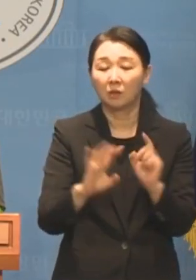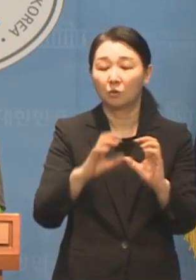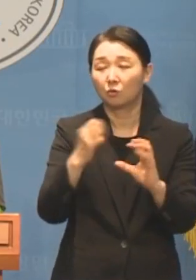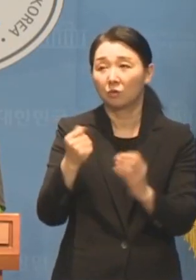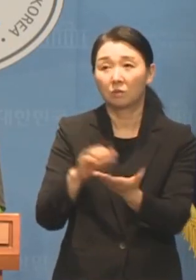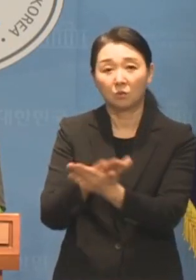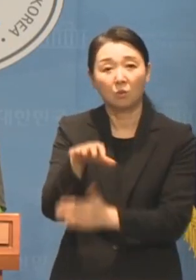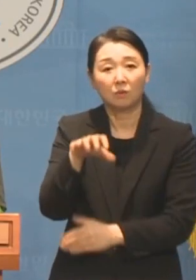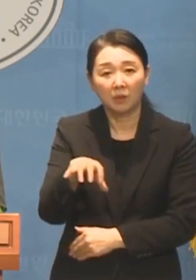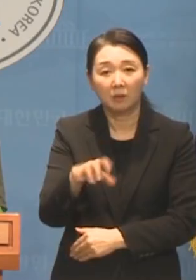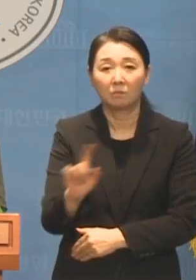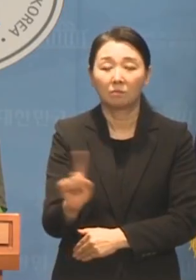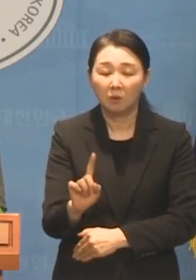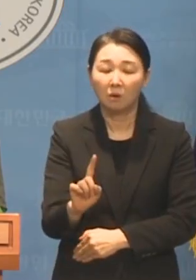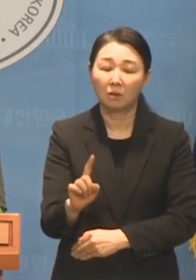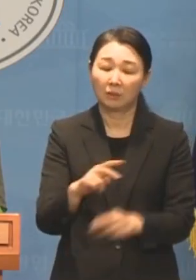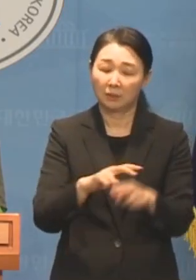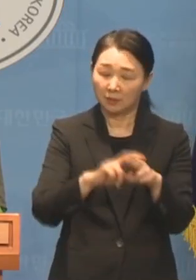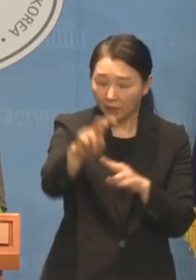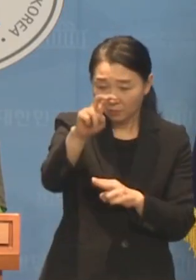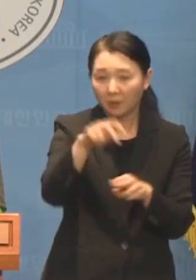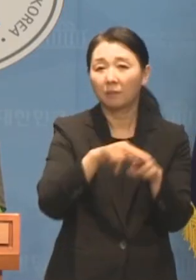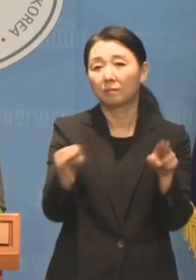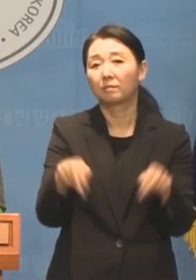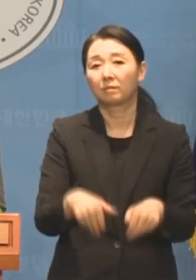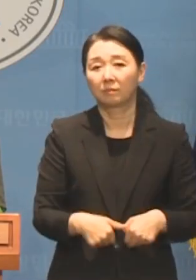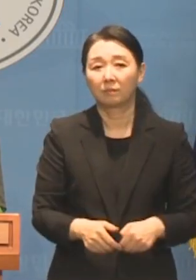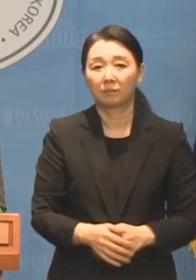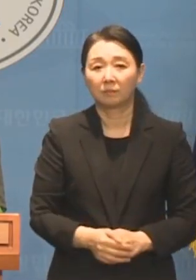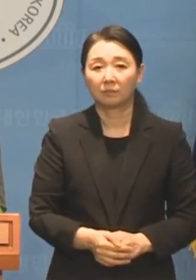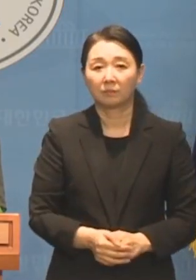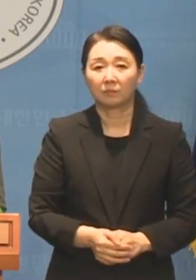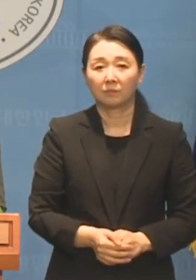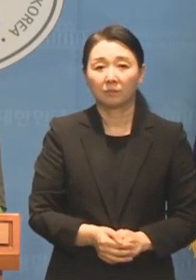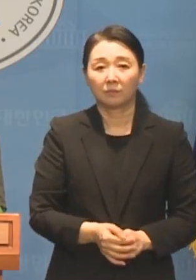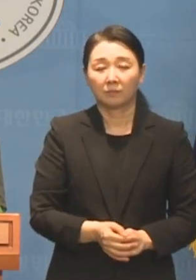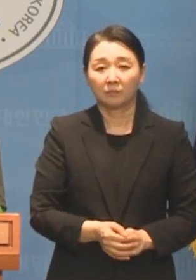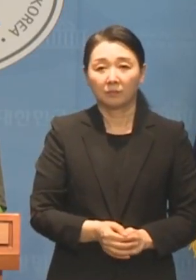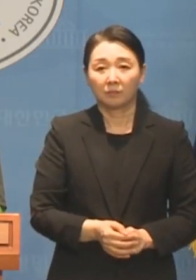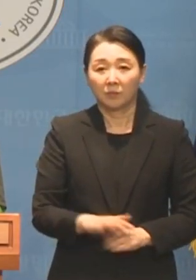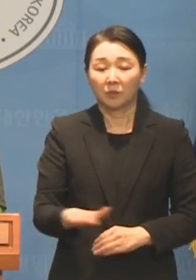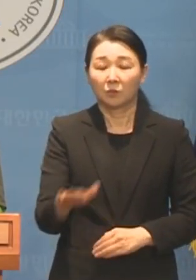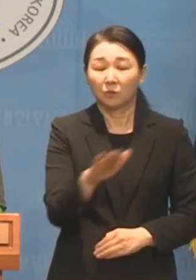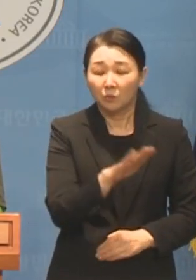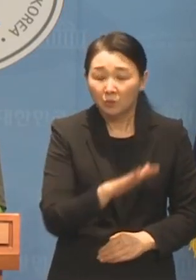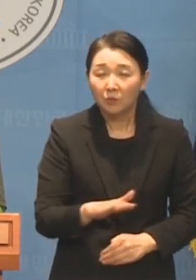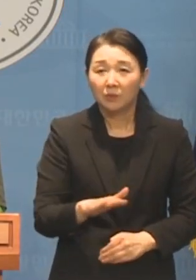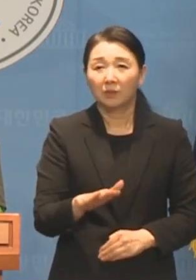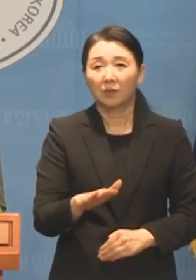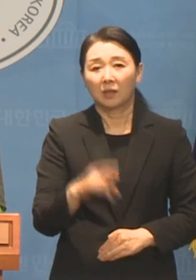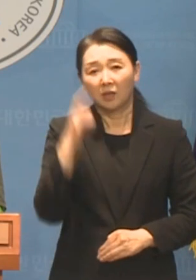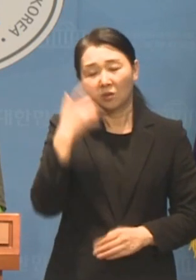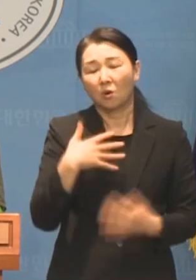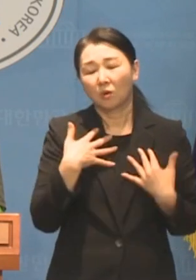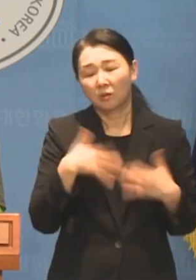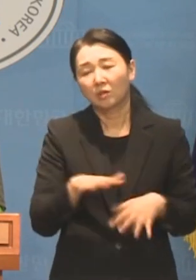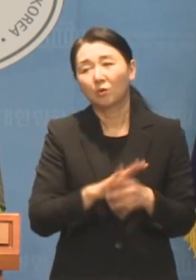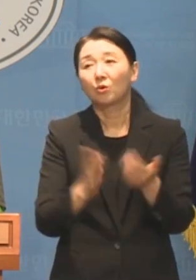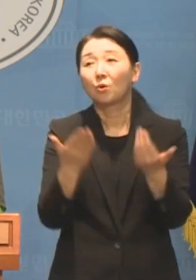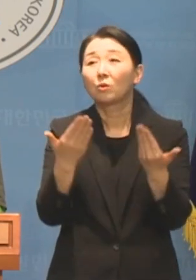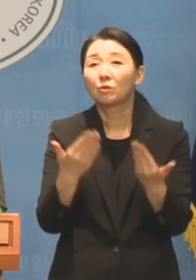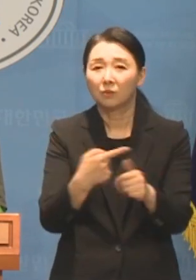국립공원에 케이블카 설치 계획은 취소되어야 합니다. 우리들의 지친 영혼을